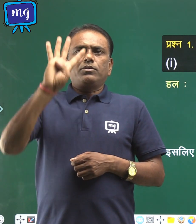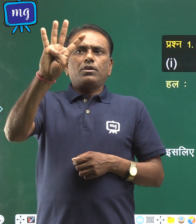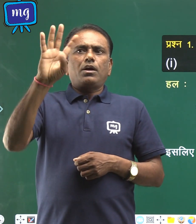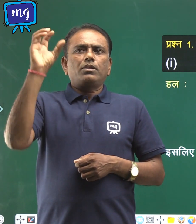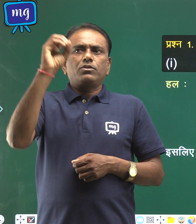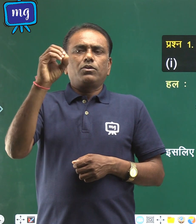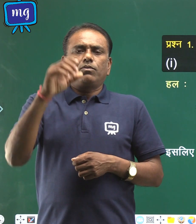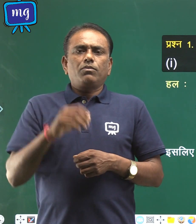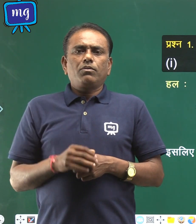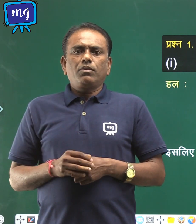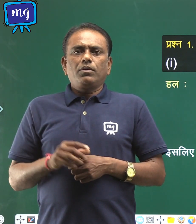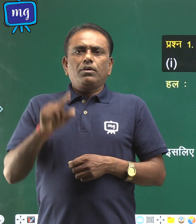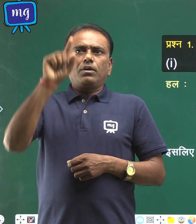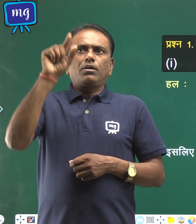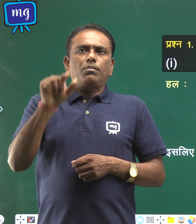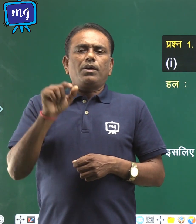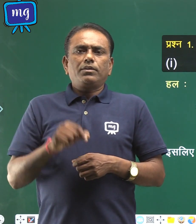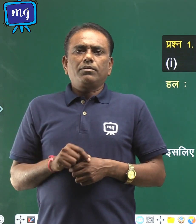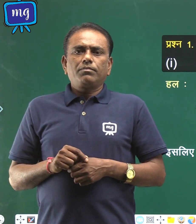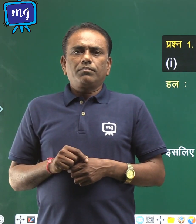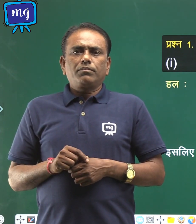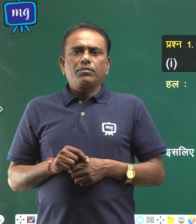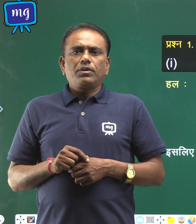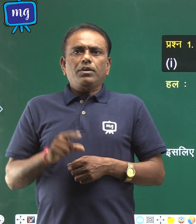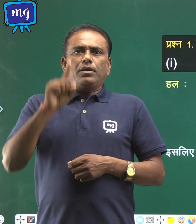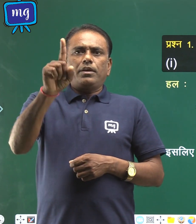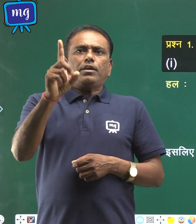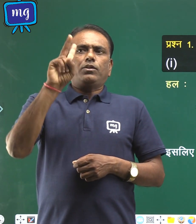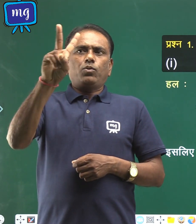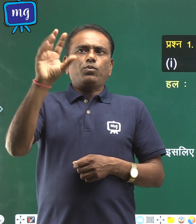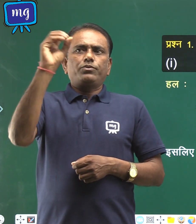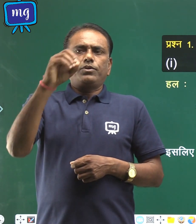40 अनुपात 120